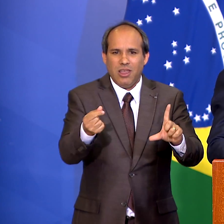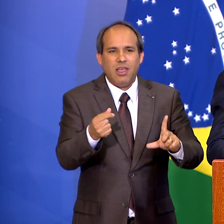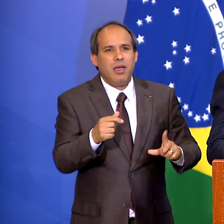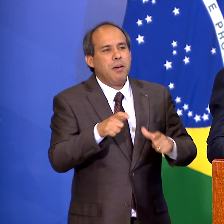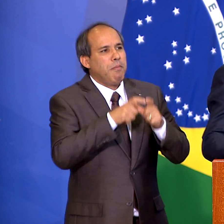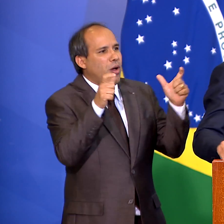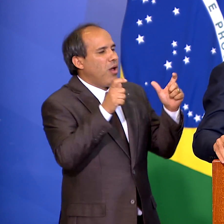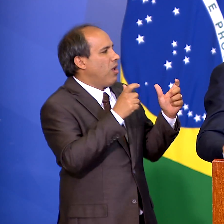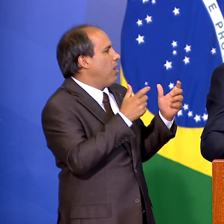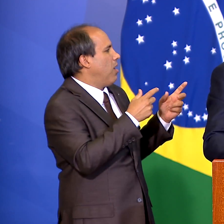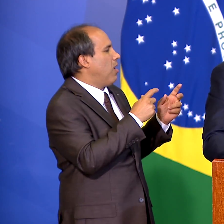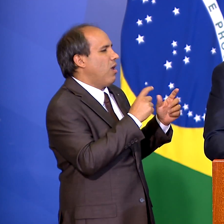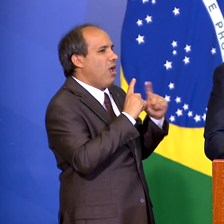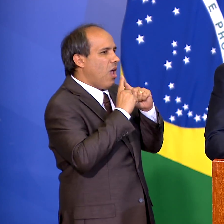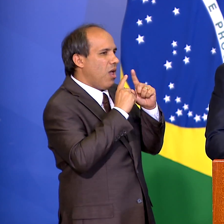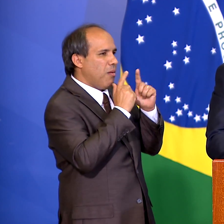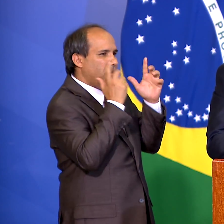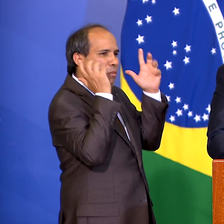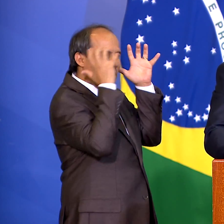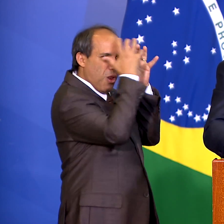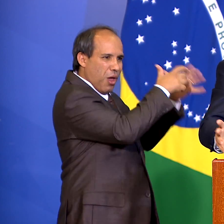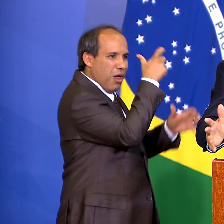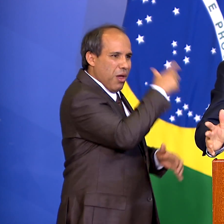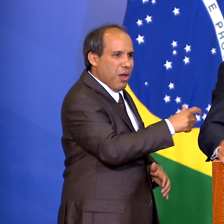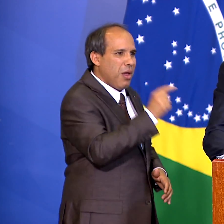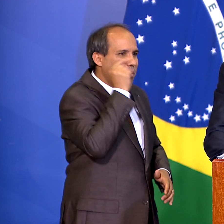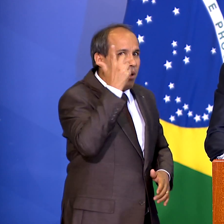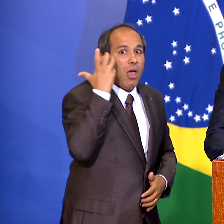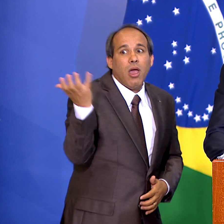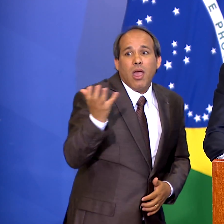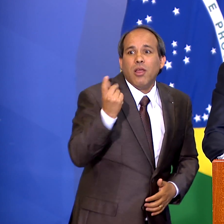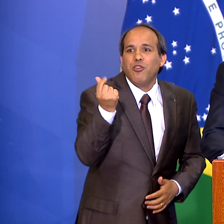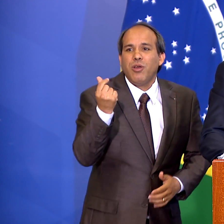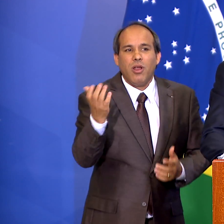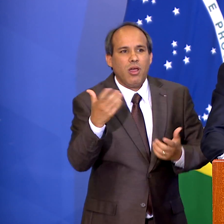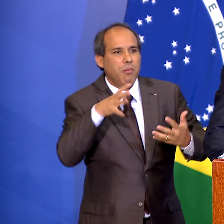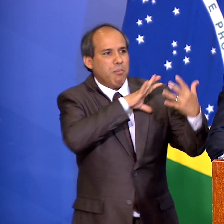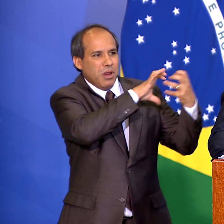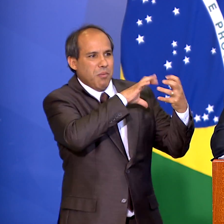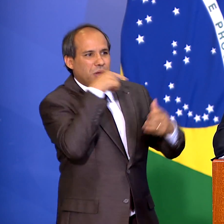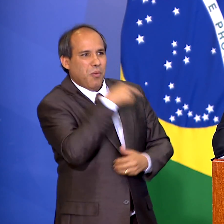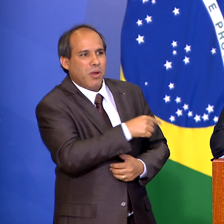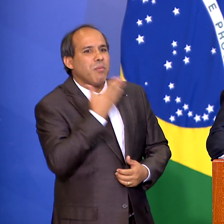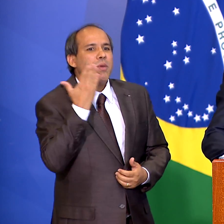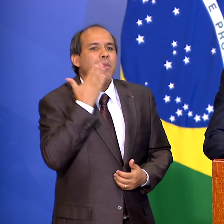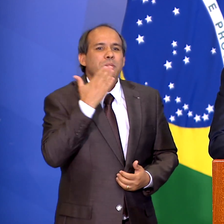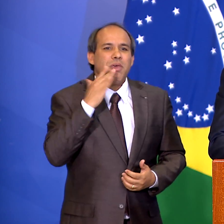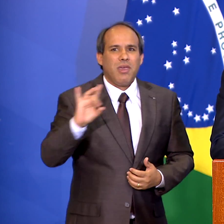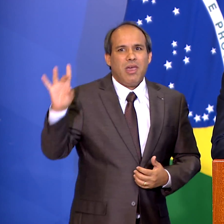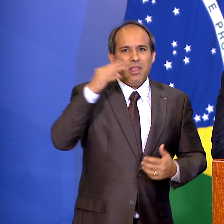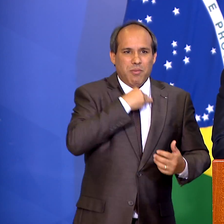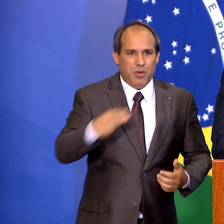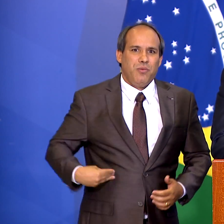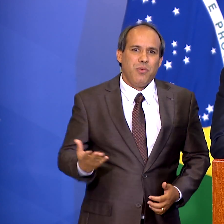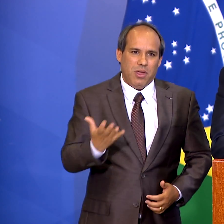Guedes, todo mundo quer dinheiro, é natural. Qual político não quer dinheiro? Se o deputado aqui não quiser dinheiro, está